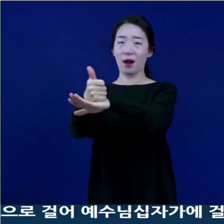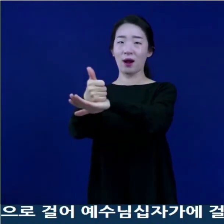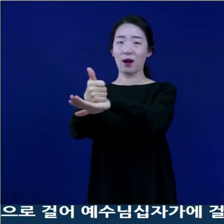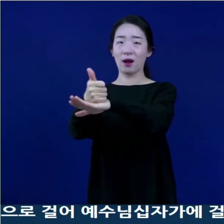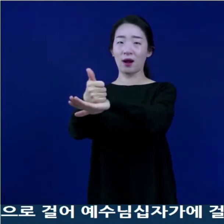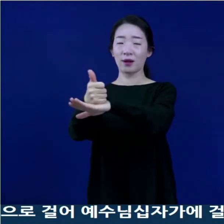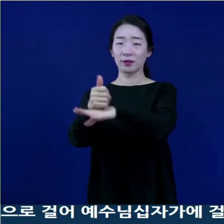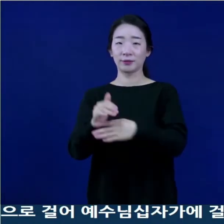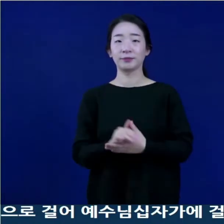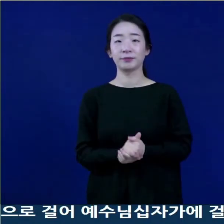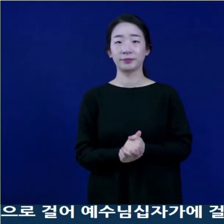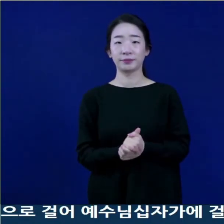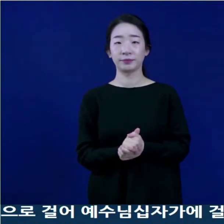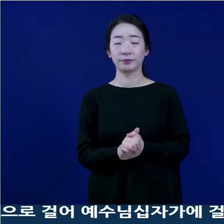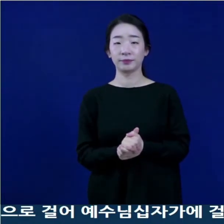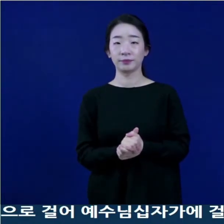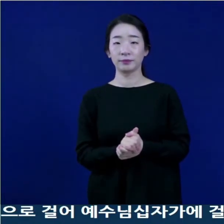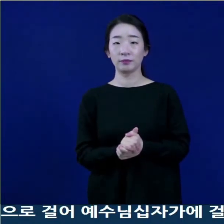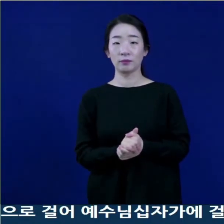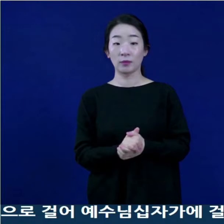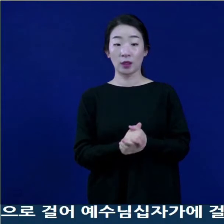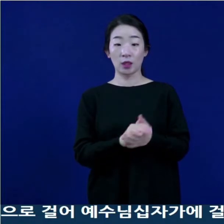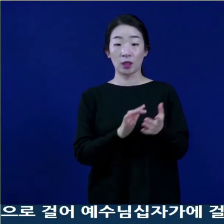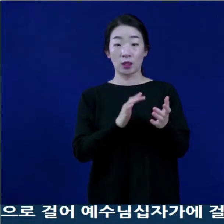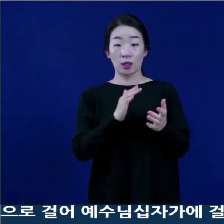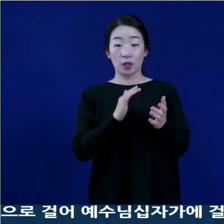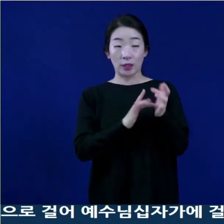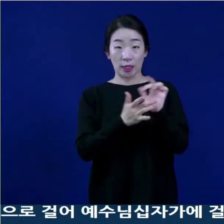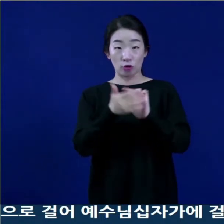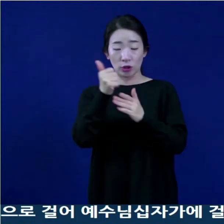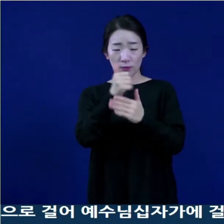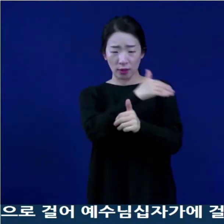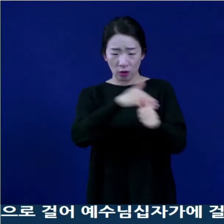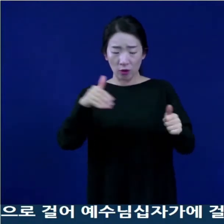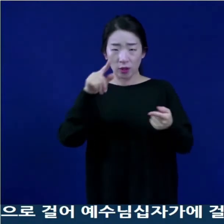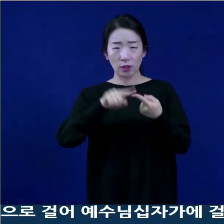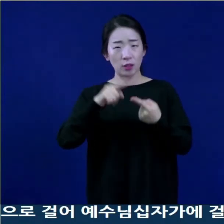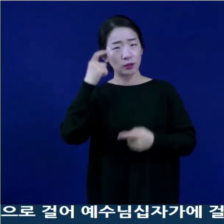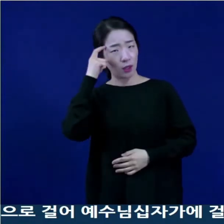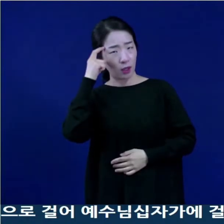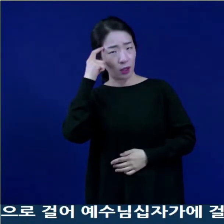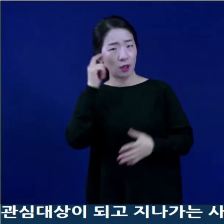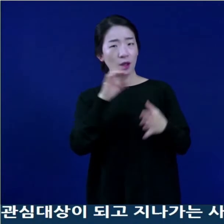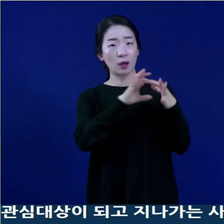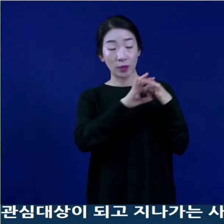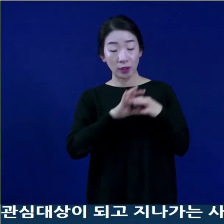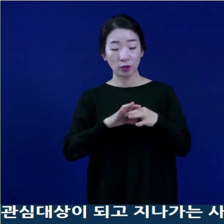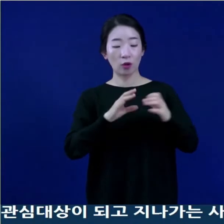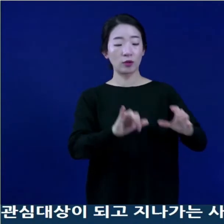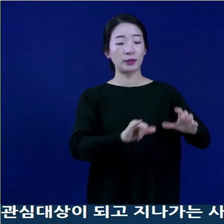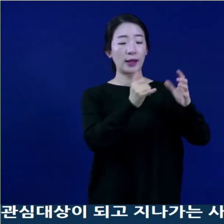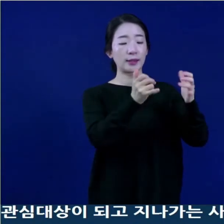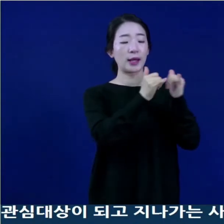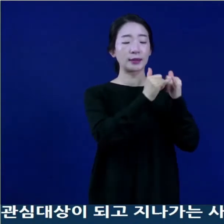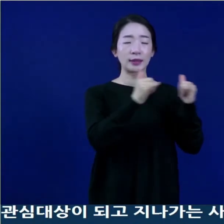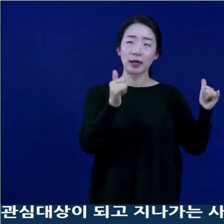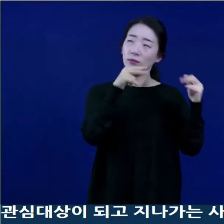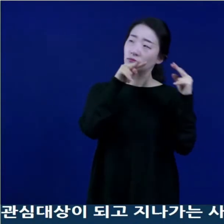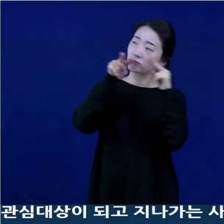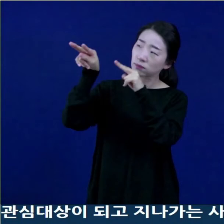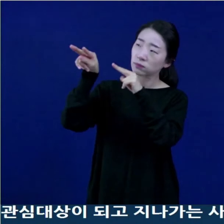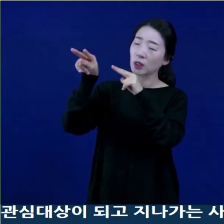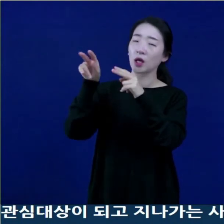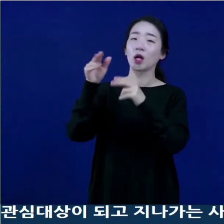요한복음은 예수님의 처형을 생각하면서 세상 사람들은 예수님을 유대인의